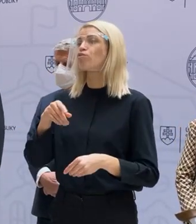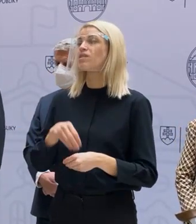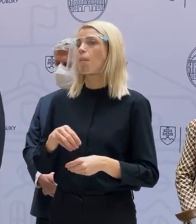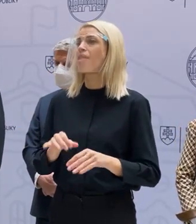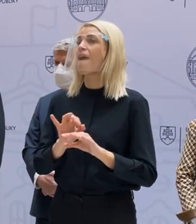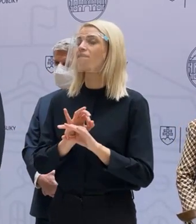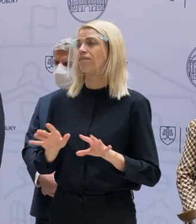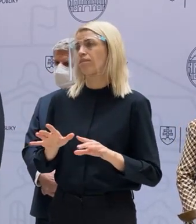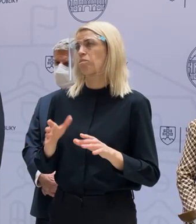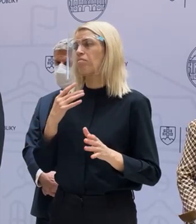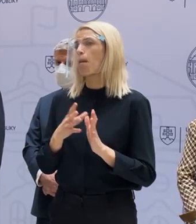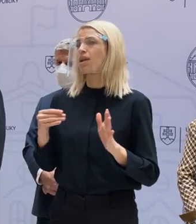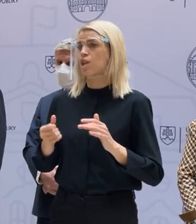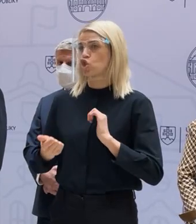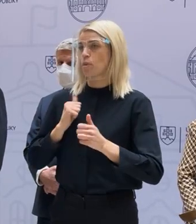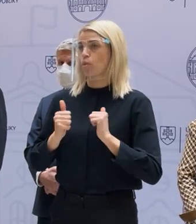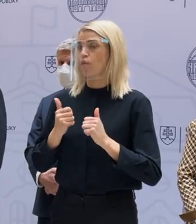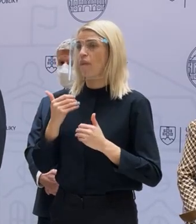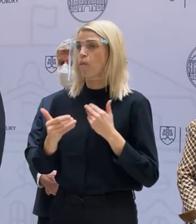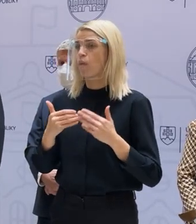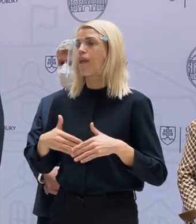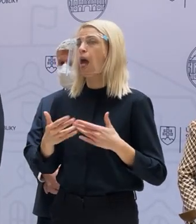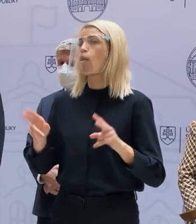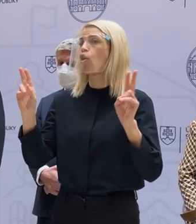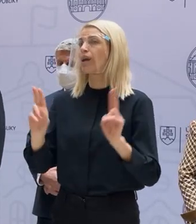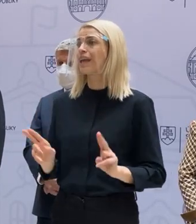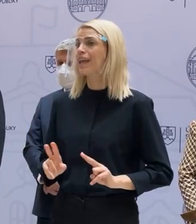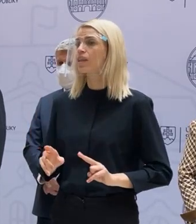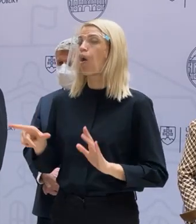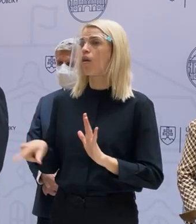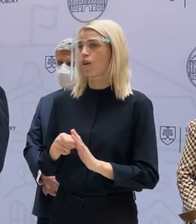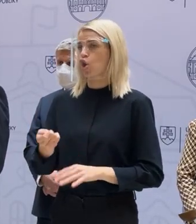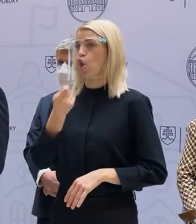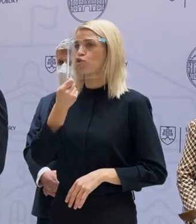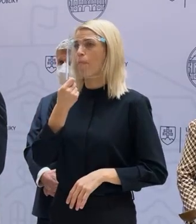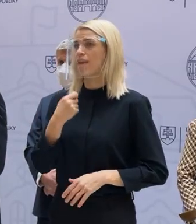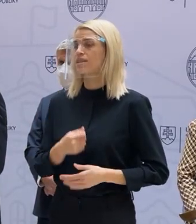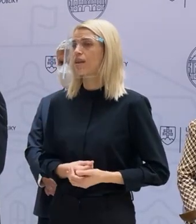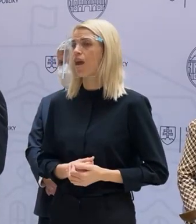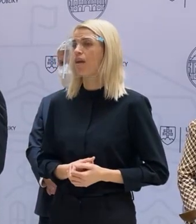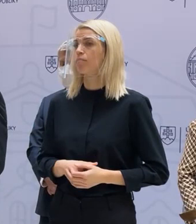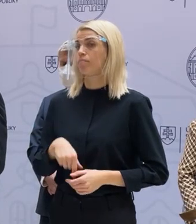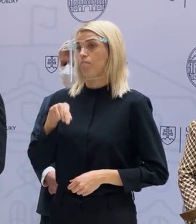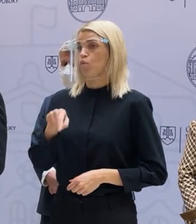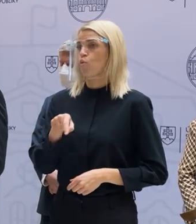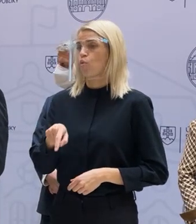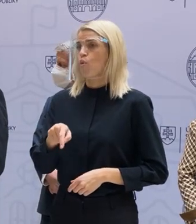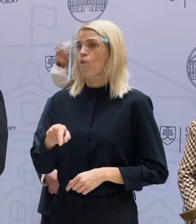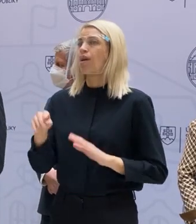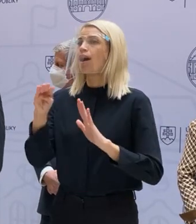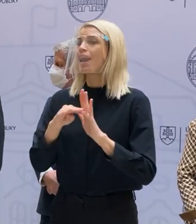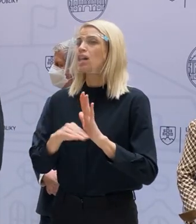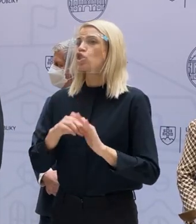nejaké športové podujatia predstaviť alebo kino s konzumáciou, tak toto sú v